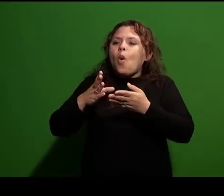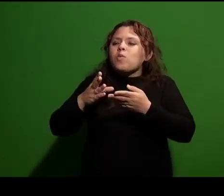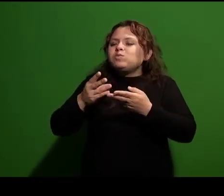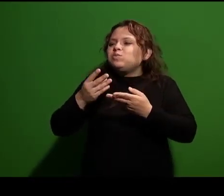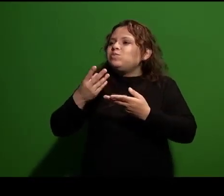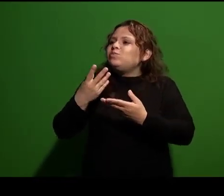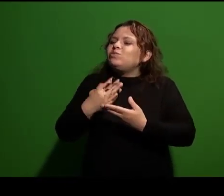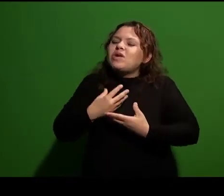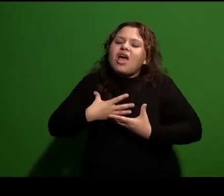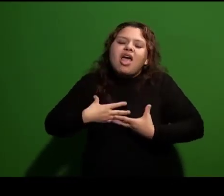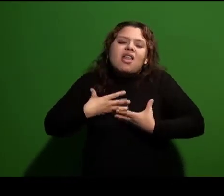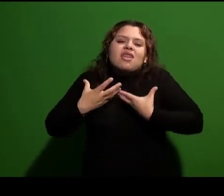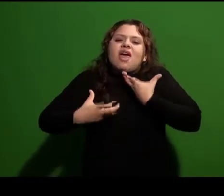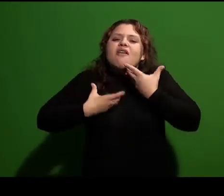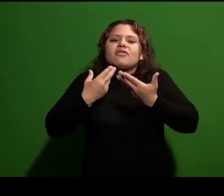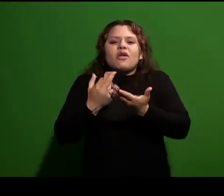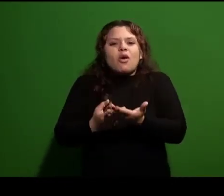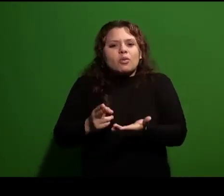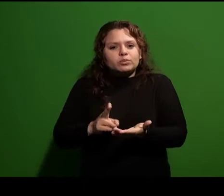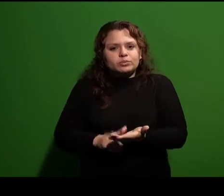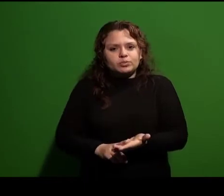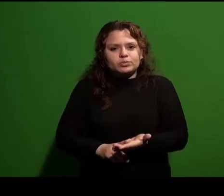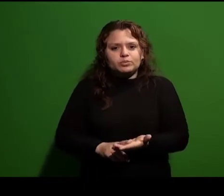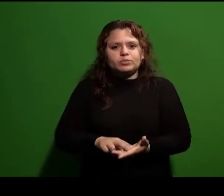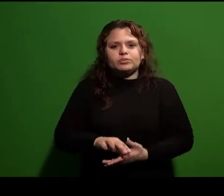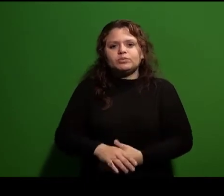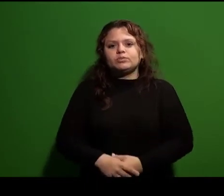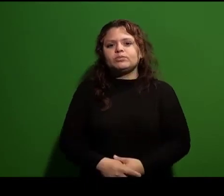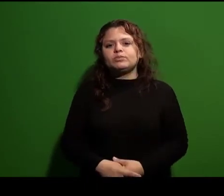contrarrestar la apatía religiosa?